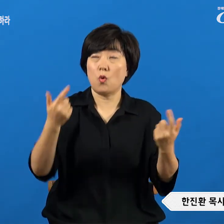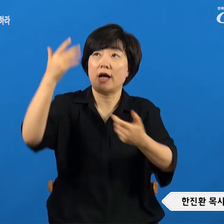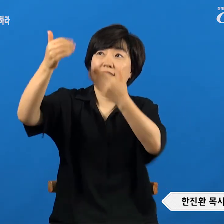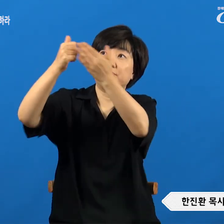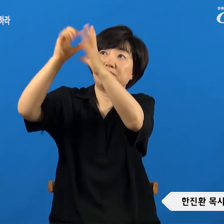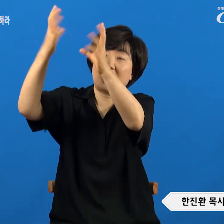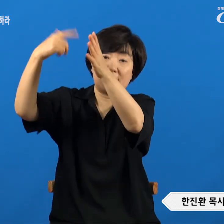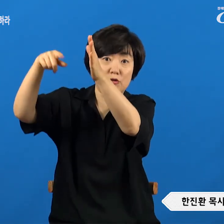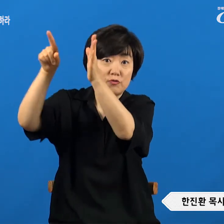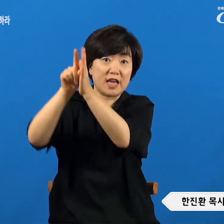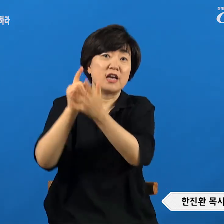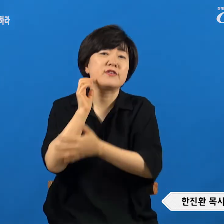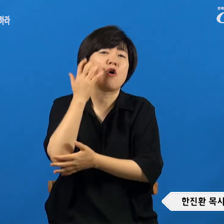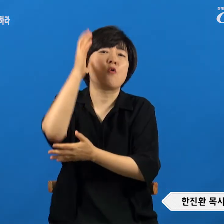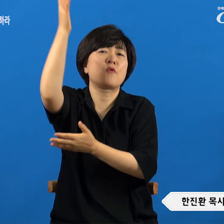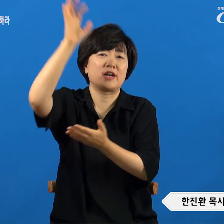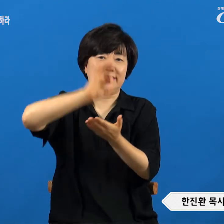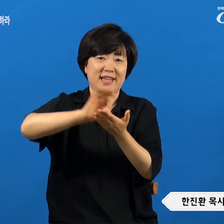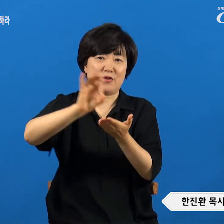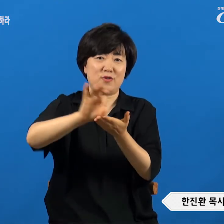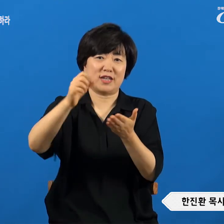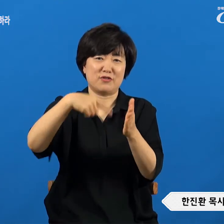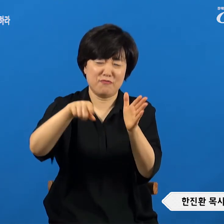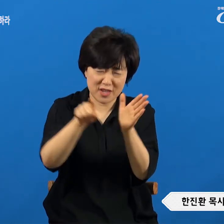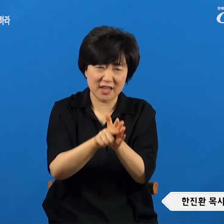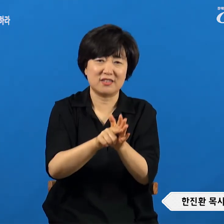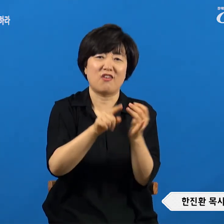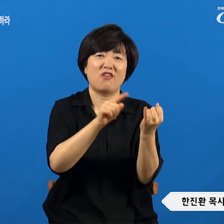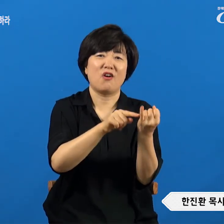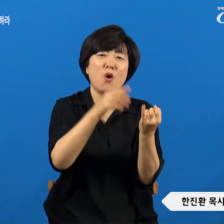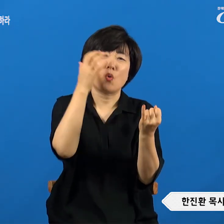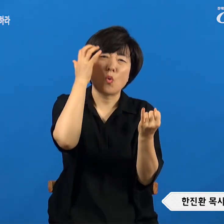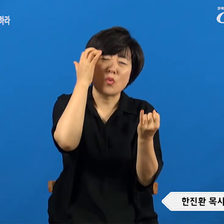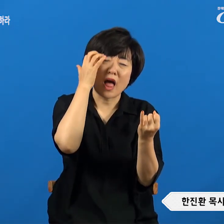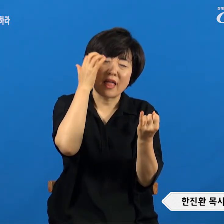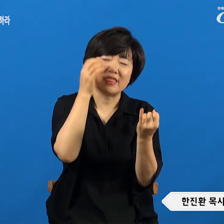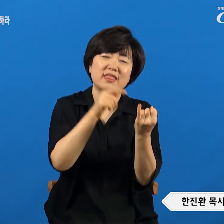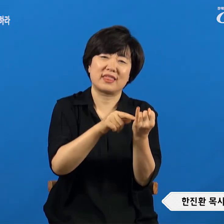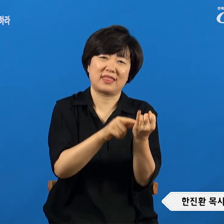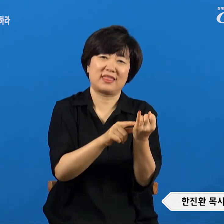위해서 하나님께서 그 고난의 용광로를 통과하게 하신 것입니다.